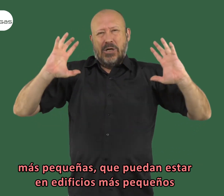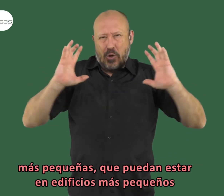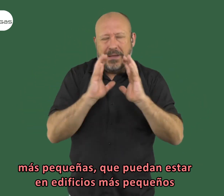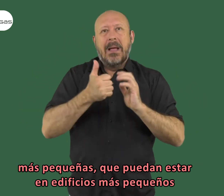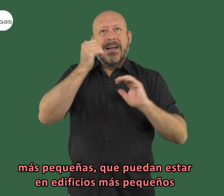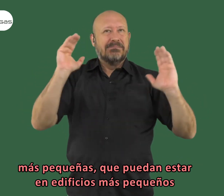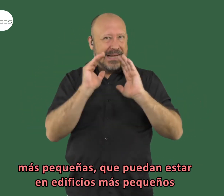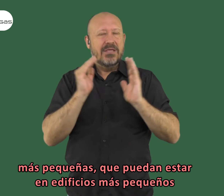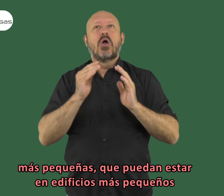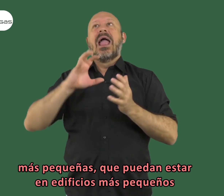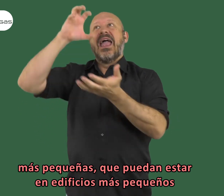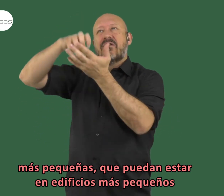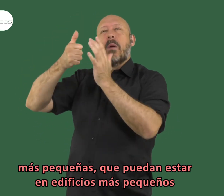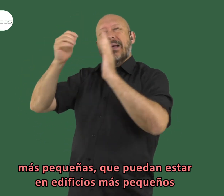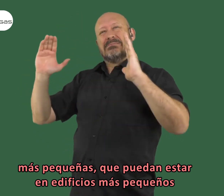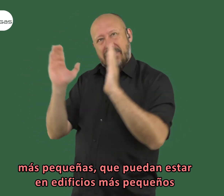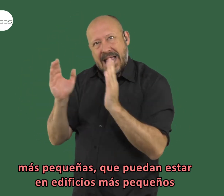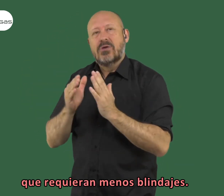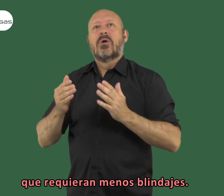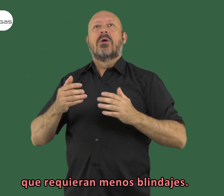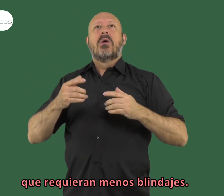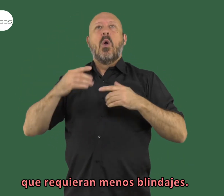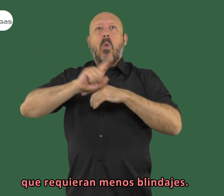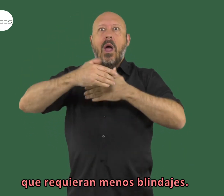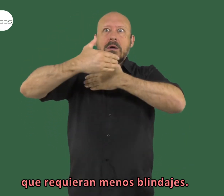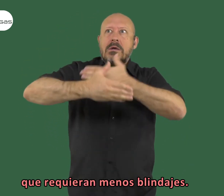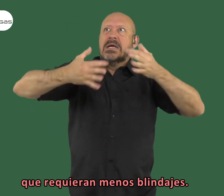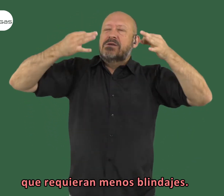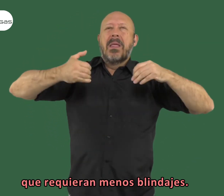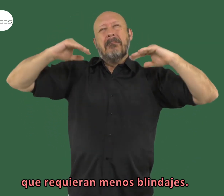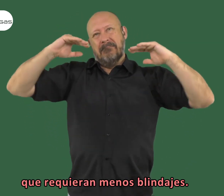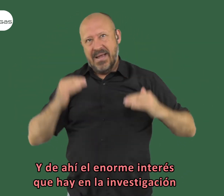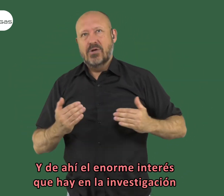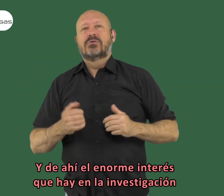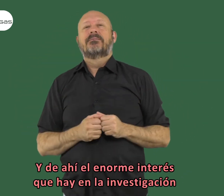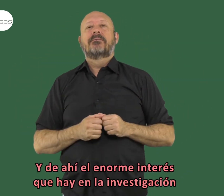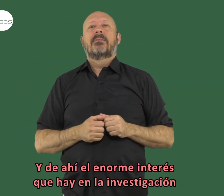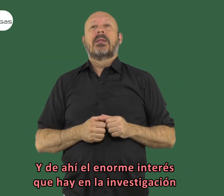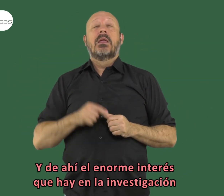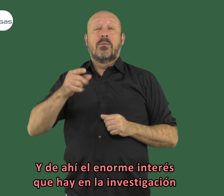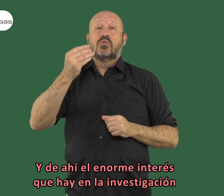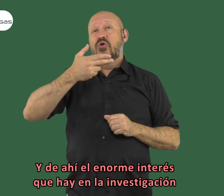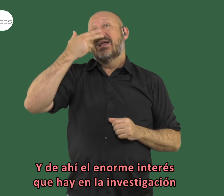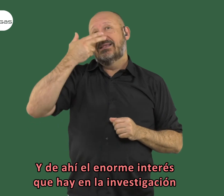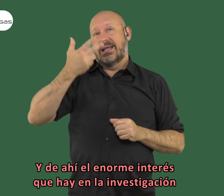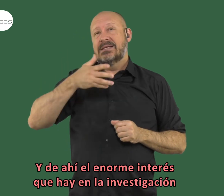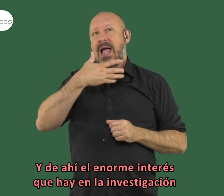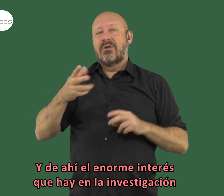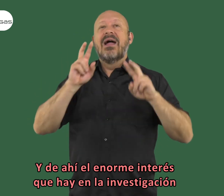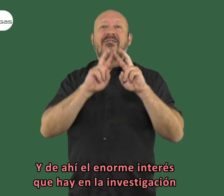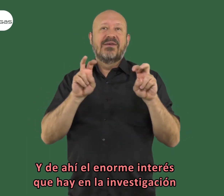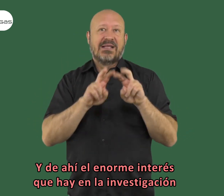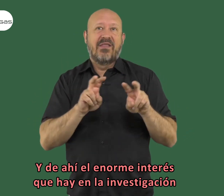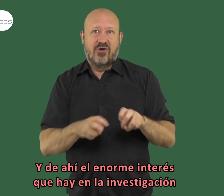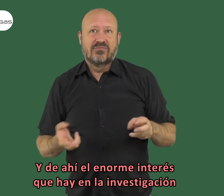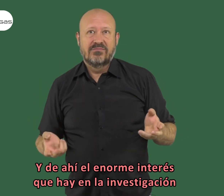más pequeñas, que puedan estar en edificios más pequeños, que requieran menos blindajes. De ahí el enorme interés que